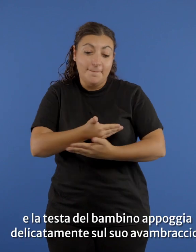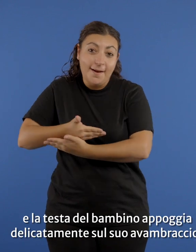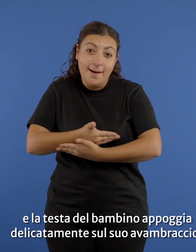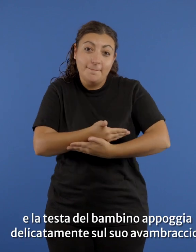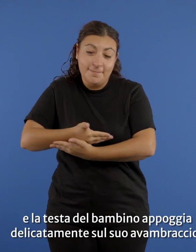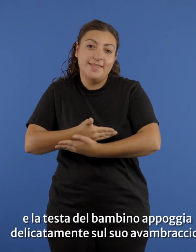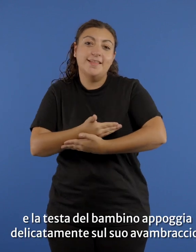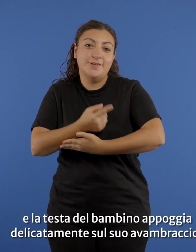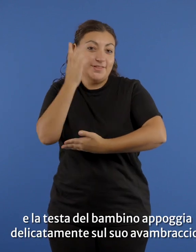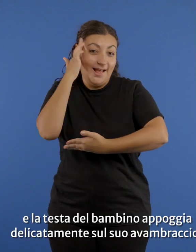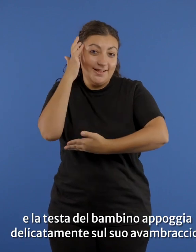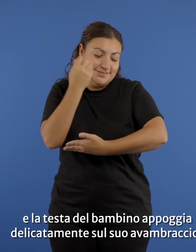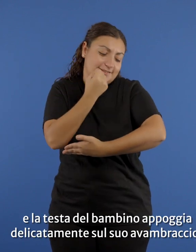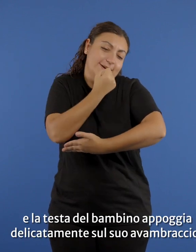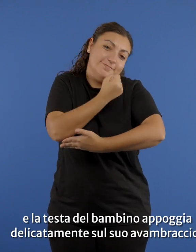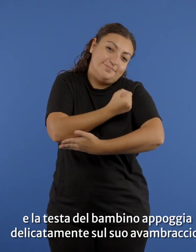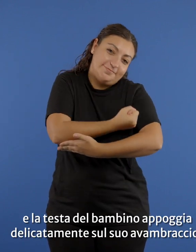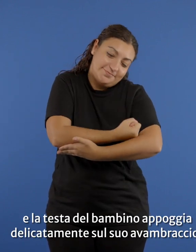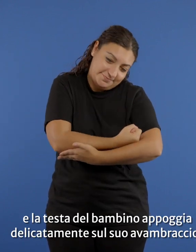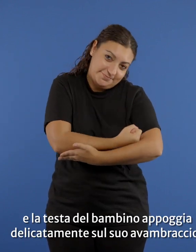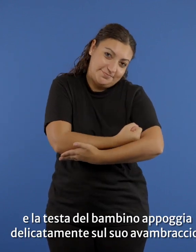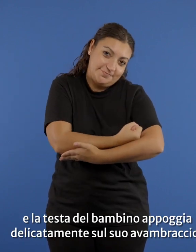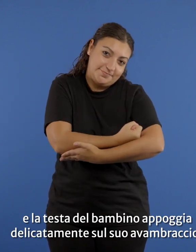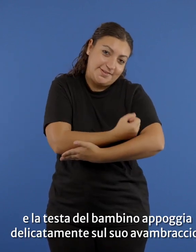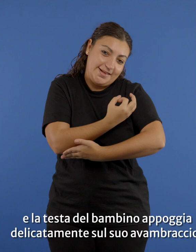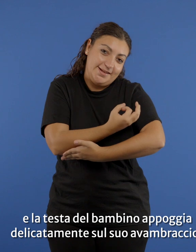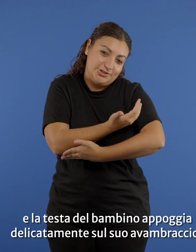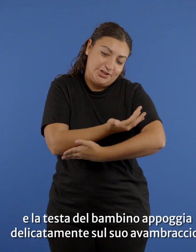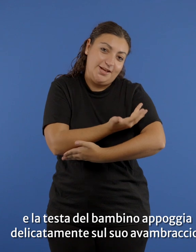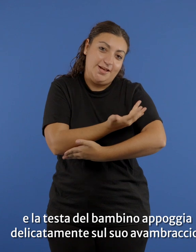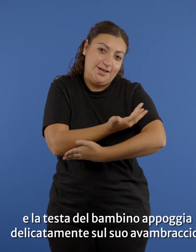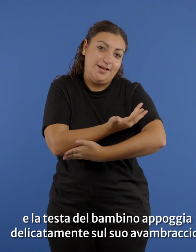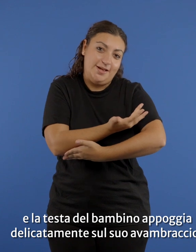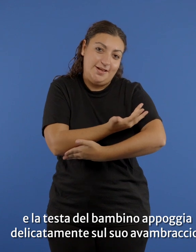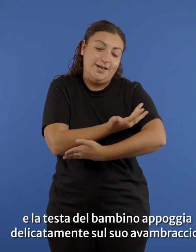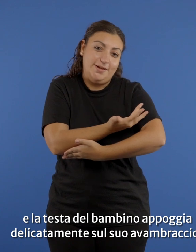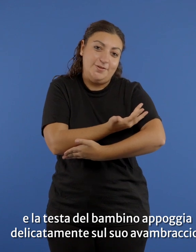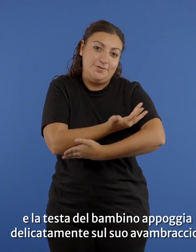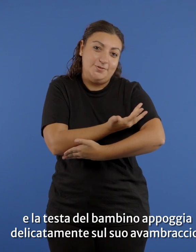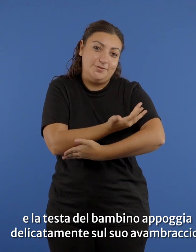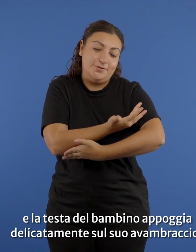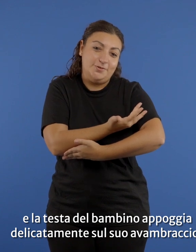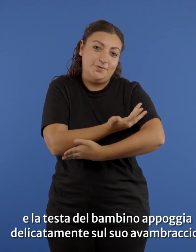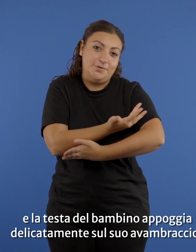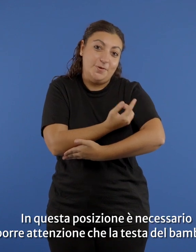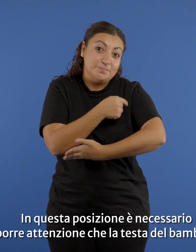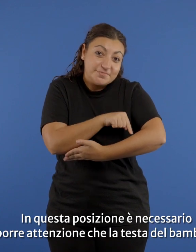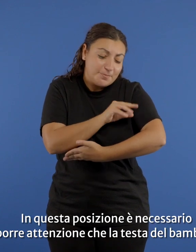testa del bambino appoggia delicatamente sul suo avambraccio in questa